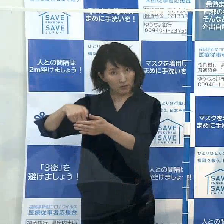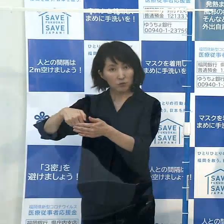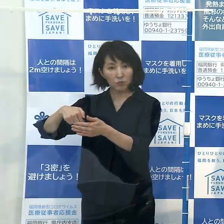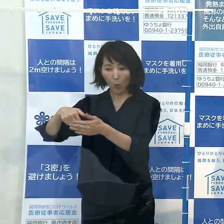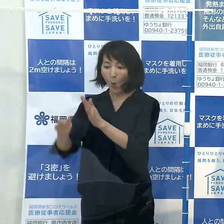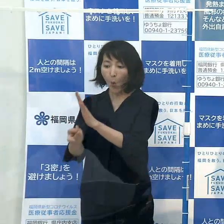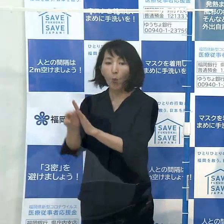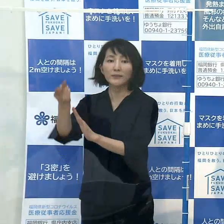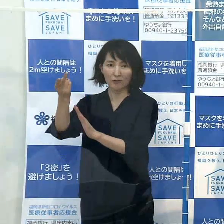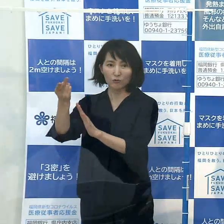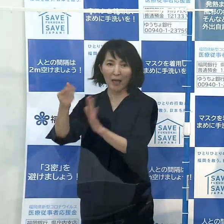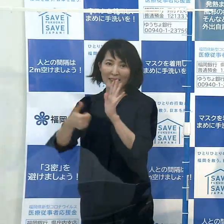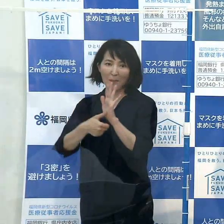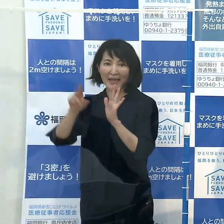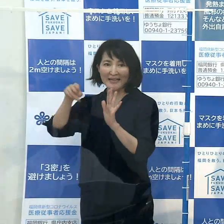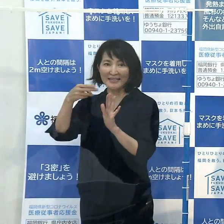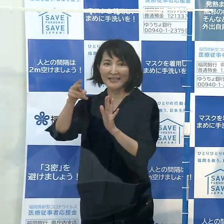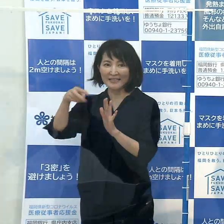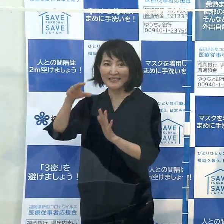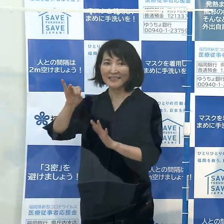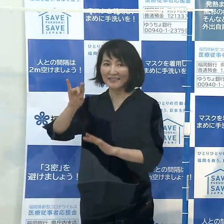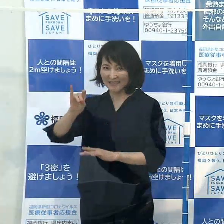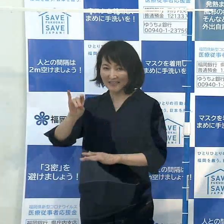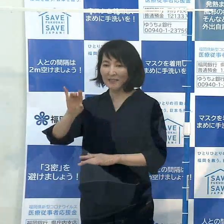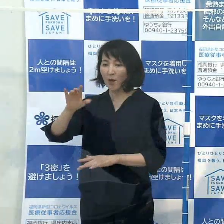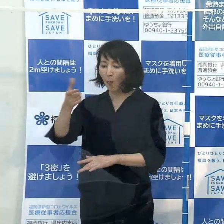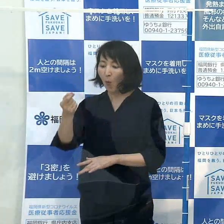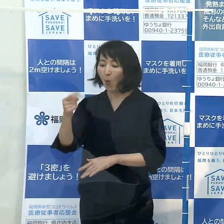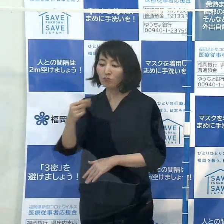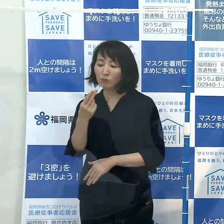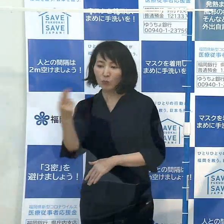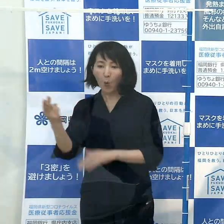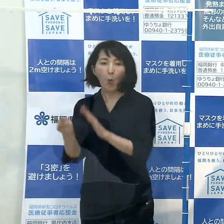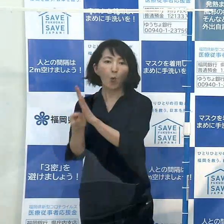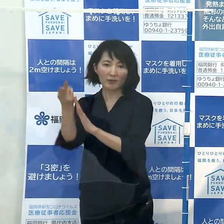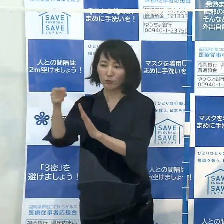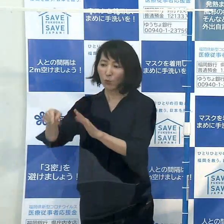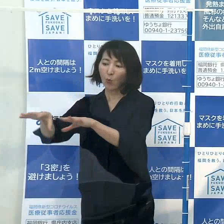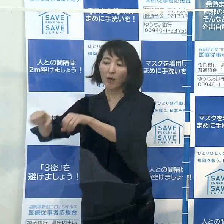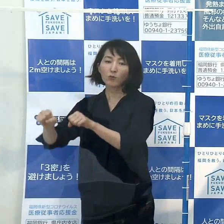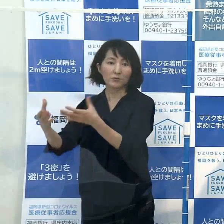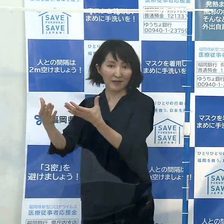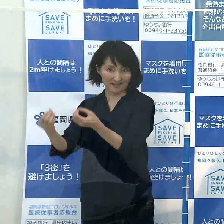あ、ホテルでリッチモンドホテル、まあ、具体的な名前まで挙げられてましたけども、そこについては